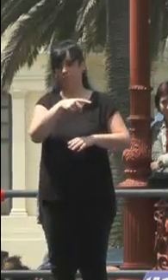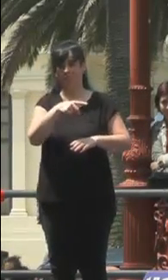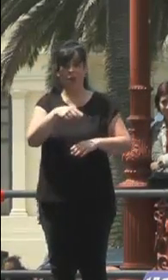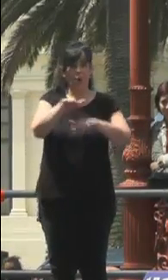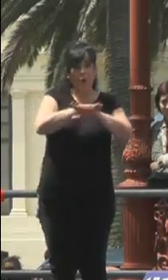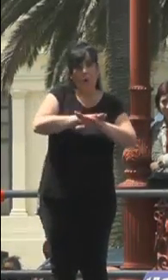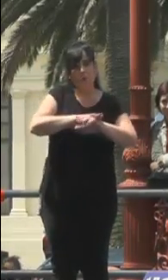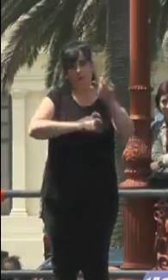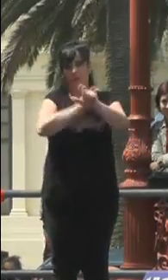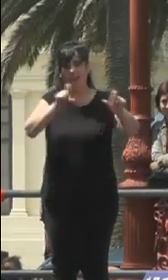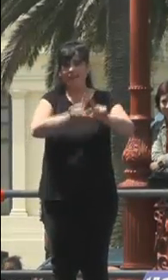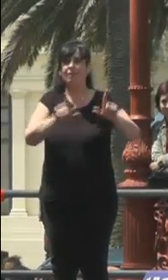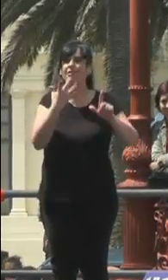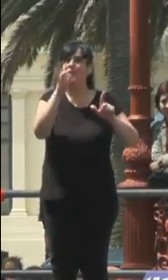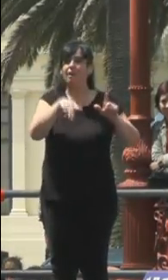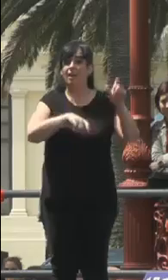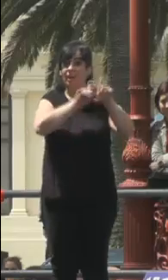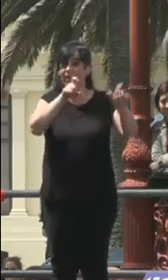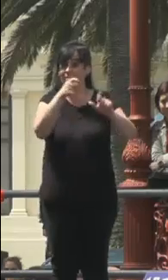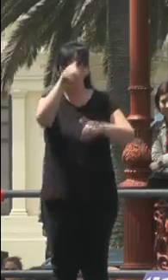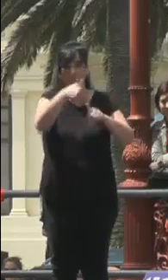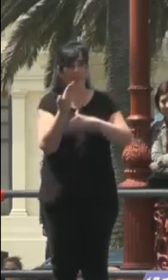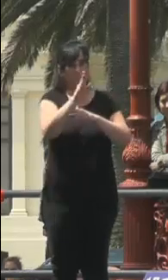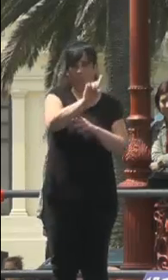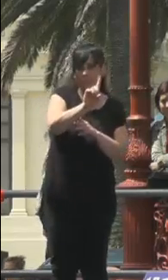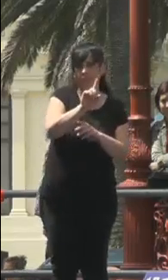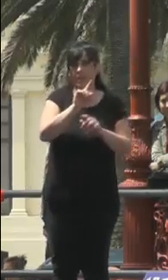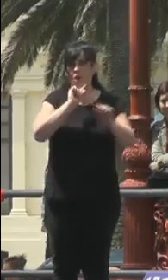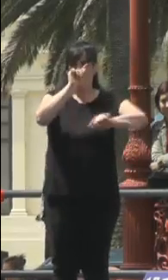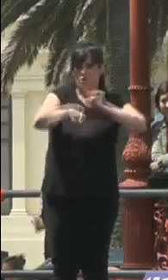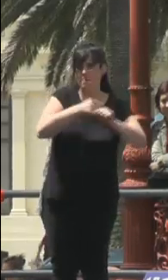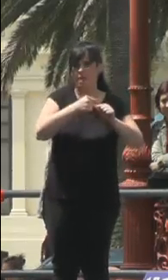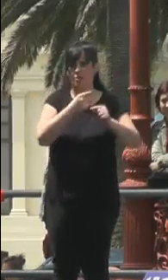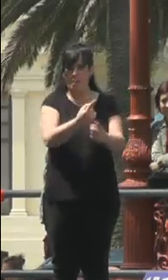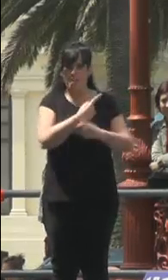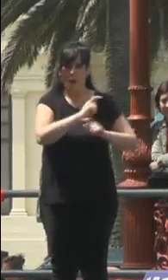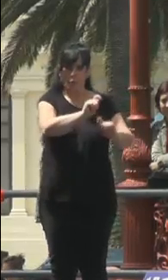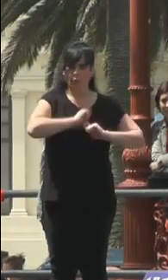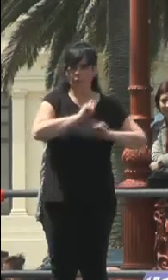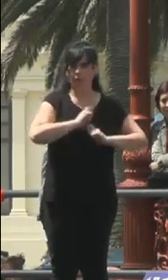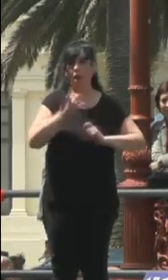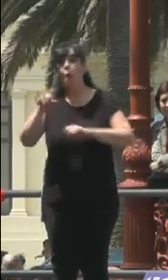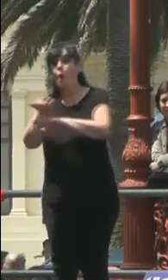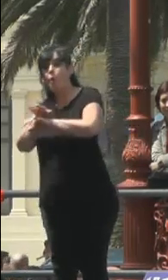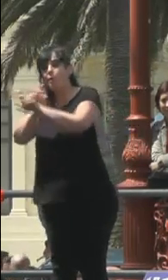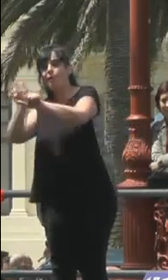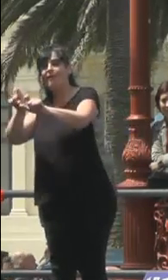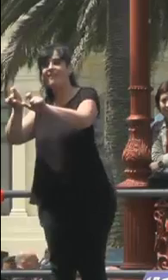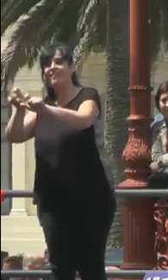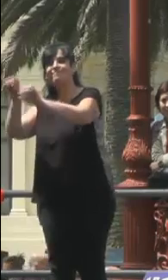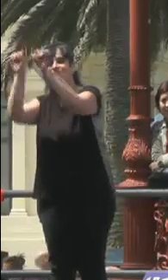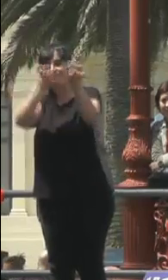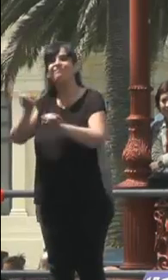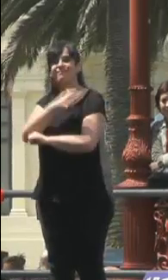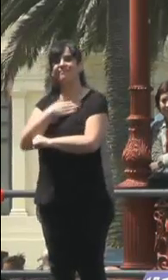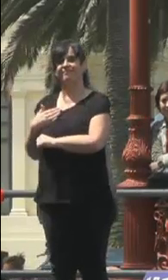que causan paro, pobreza, contaminación, destrucción, ou o goberno dos que queremos defender a xente, o goberno